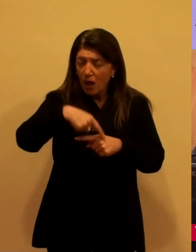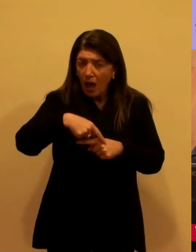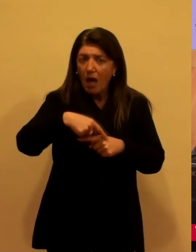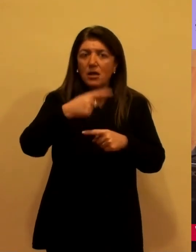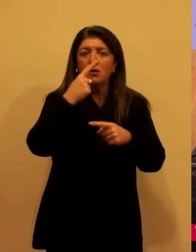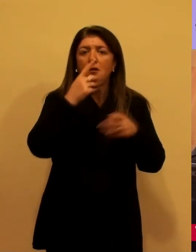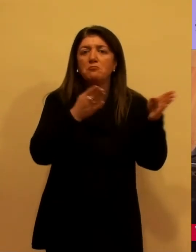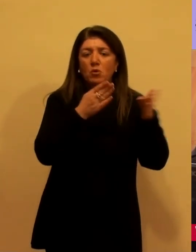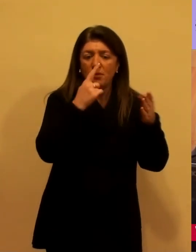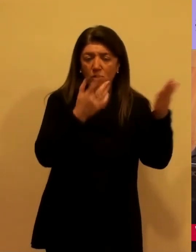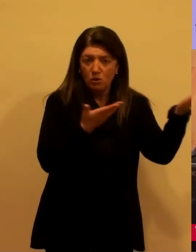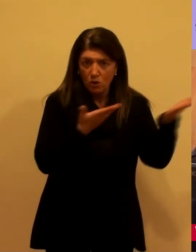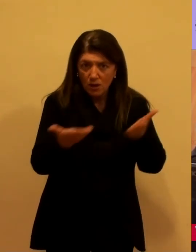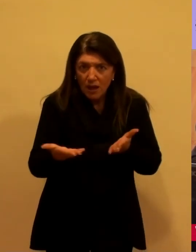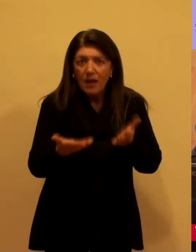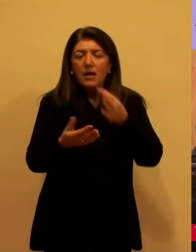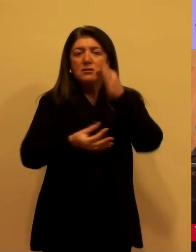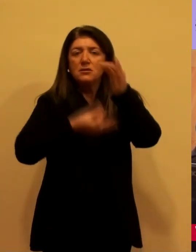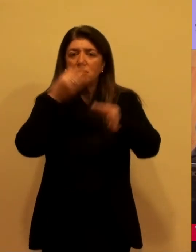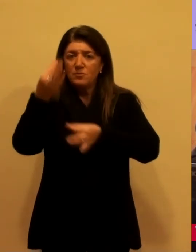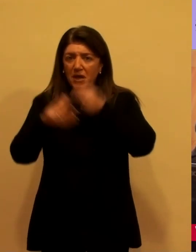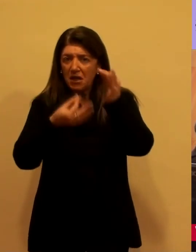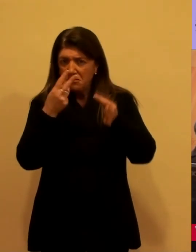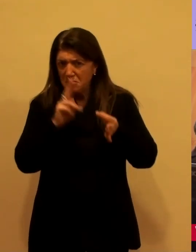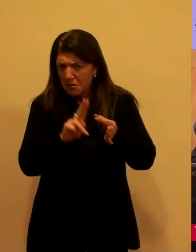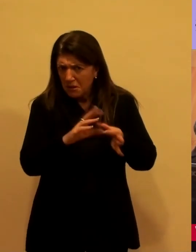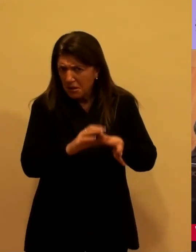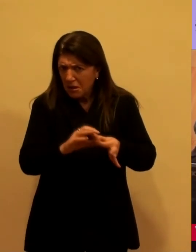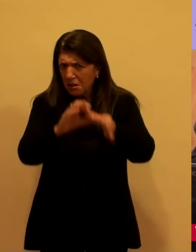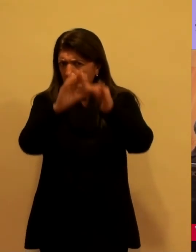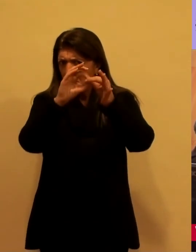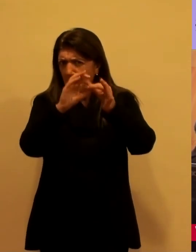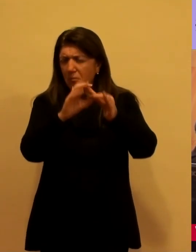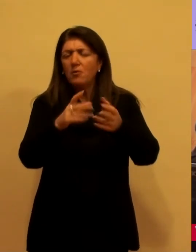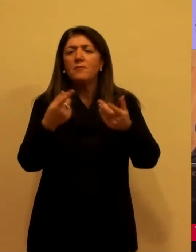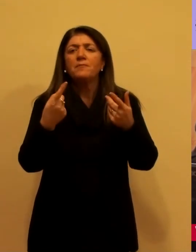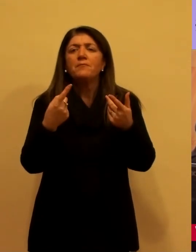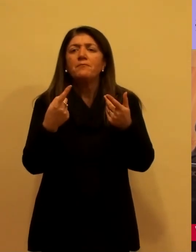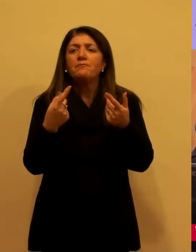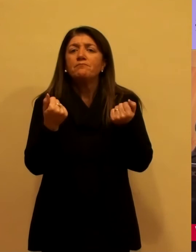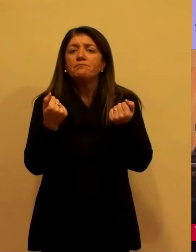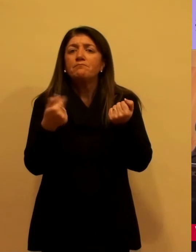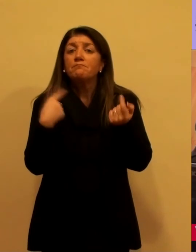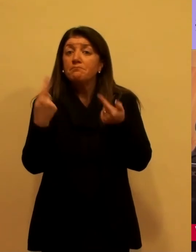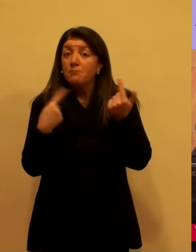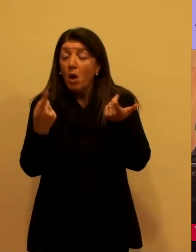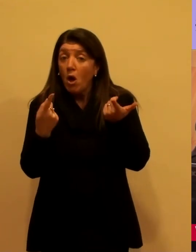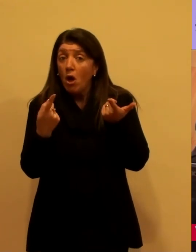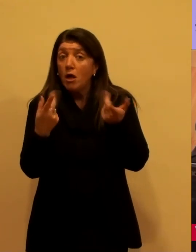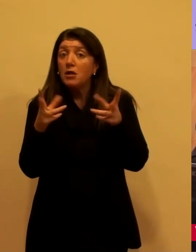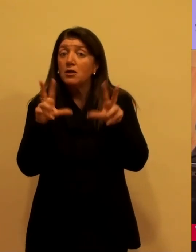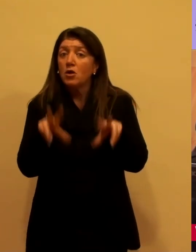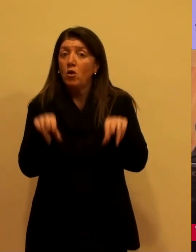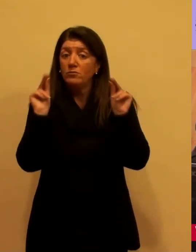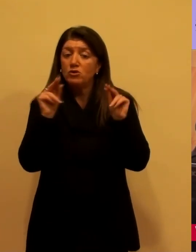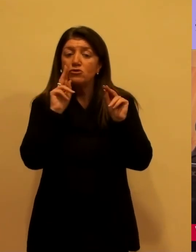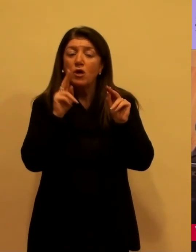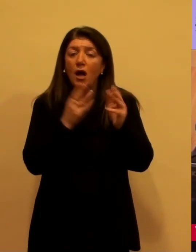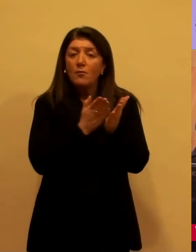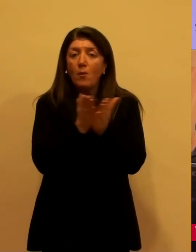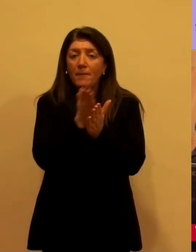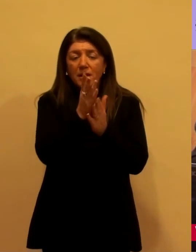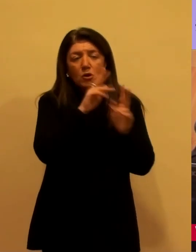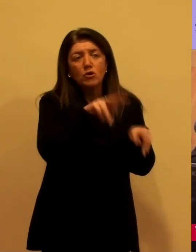di accoglienza ovviamente, di spiegazione di dove si è, cosa si sta andando a vedere, e poi si comincia subito il percorso, un